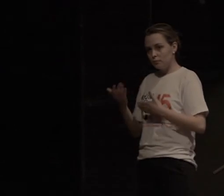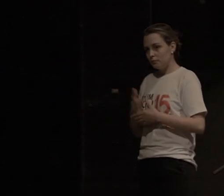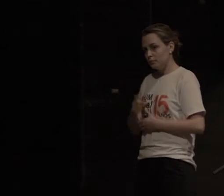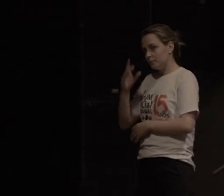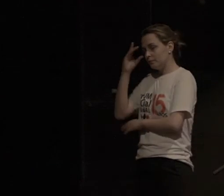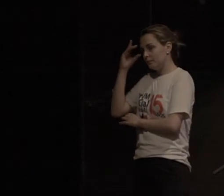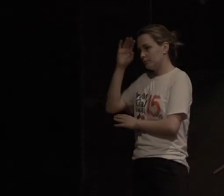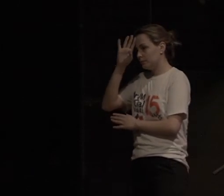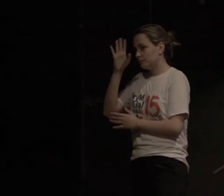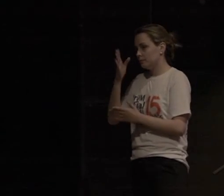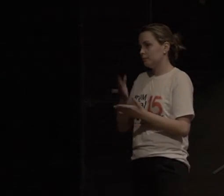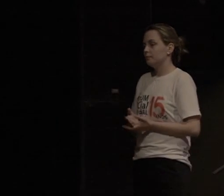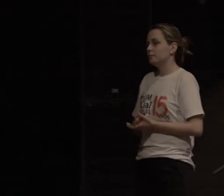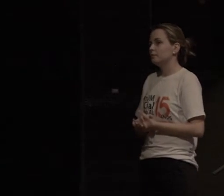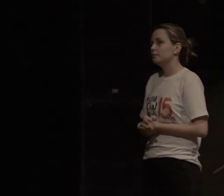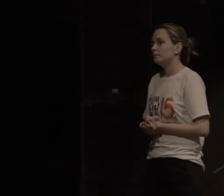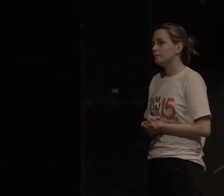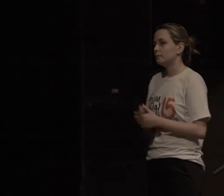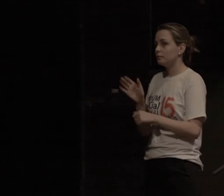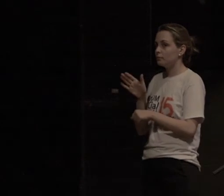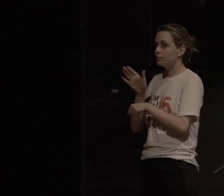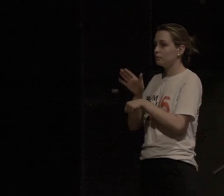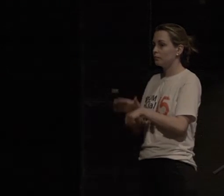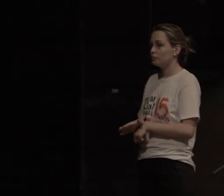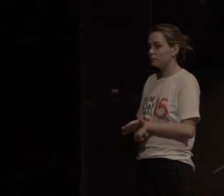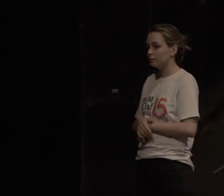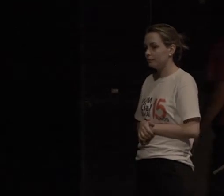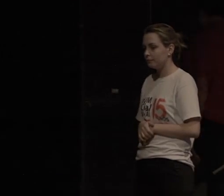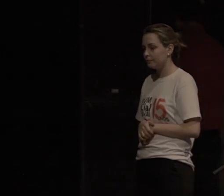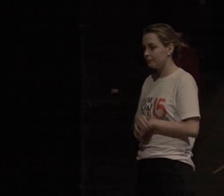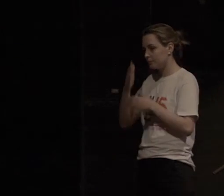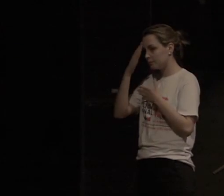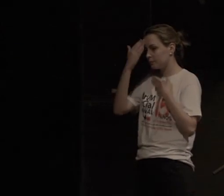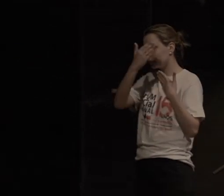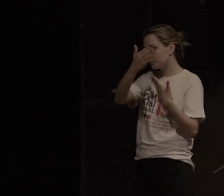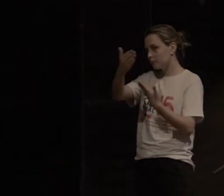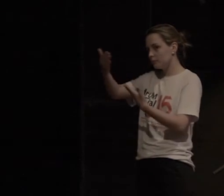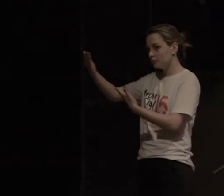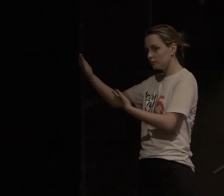queremos defendê-la, ajude-nos a ter razões para a defender. Muito obrigado.